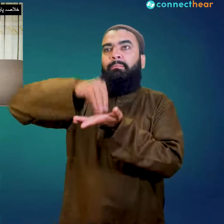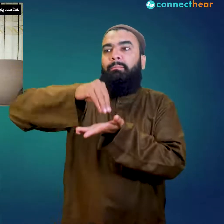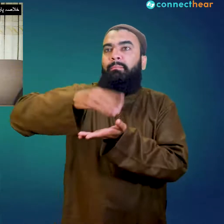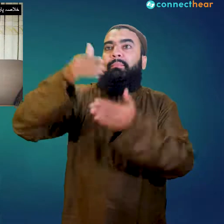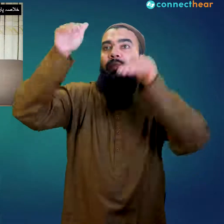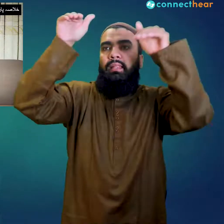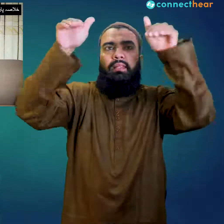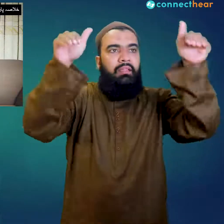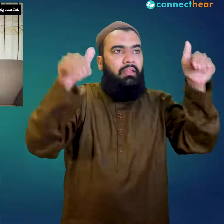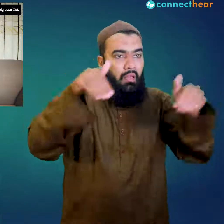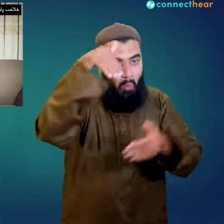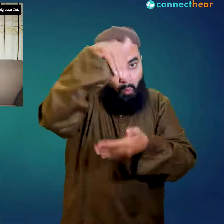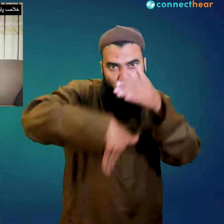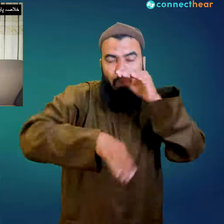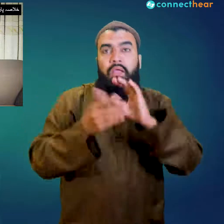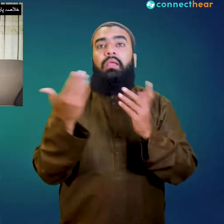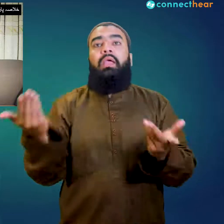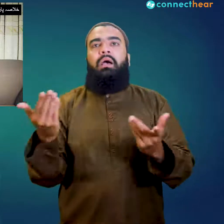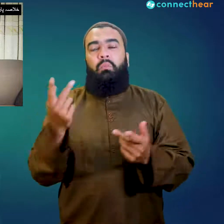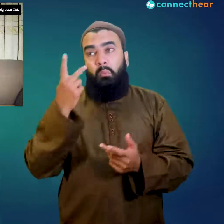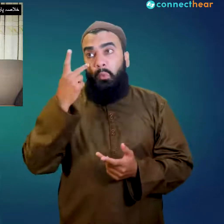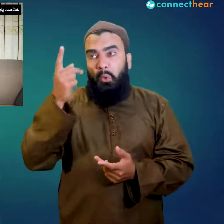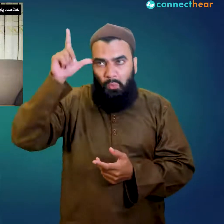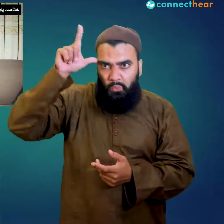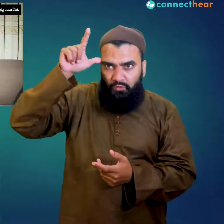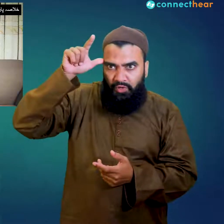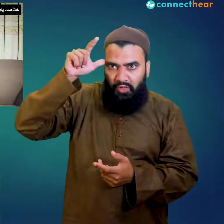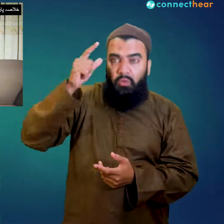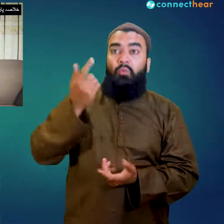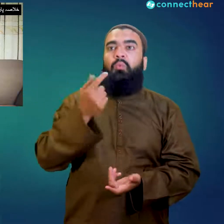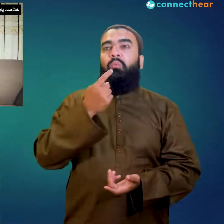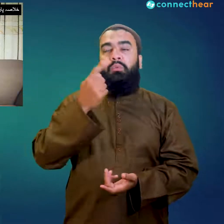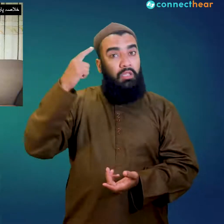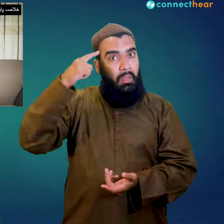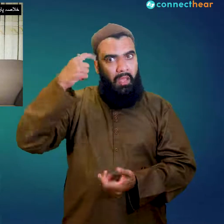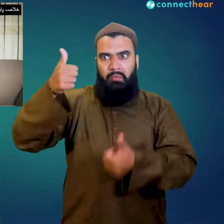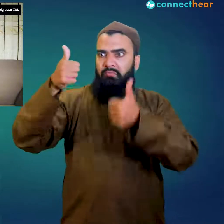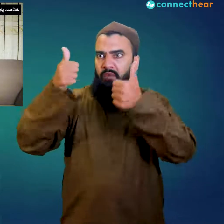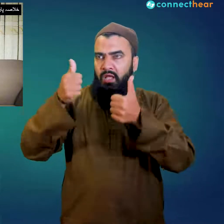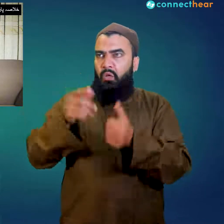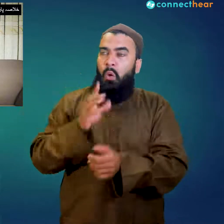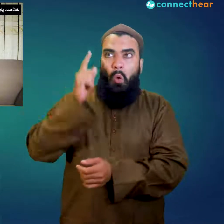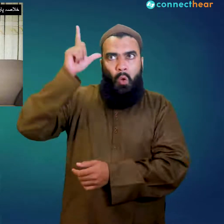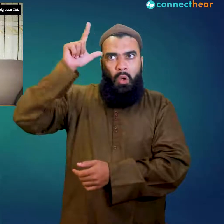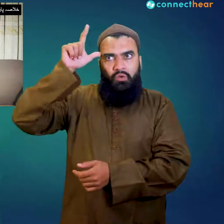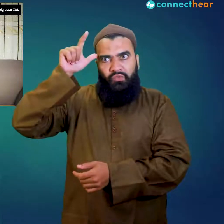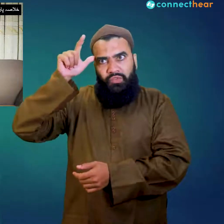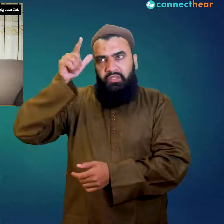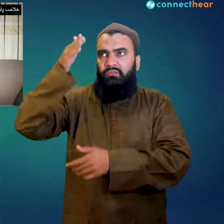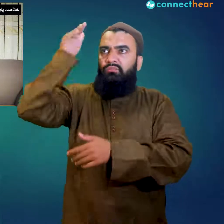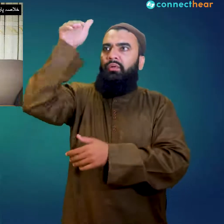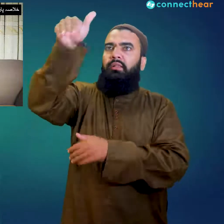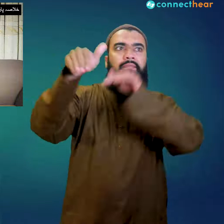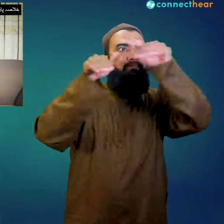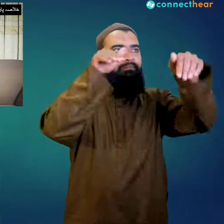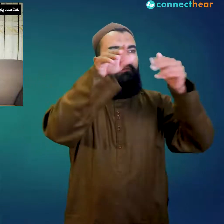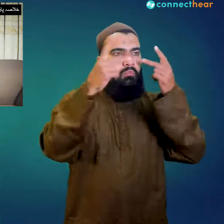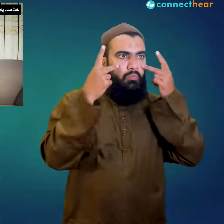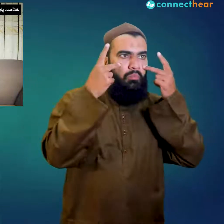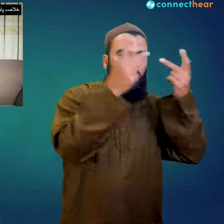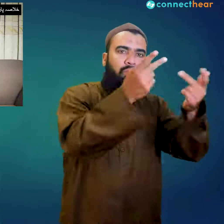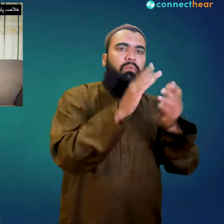اہل فہم ہیں، اہل دانش ہیں، اور وہ زمین و آسمان اور اس کی چیزوں پہ غور اور فکر کرتے ہیں، تدبر کرتے